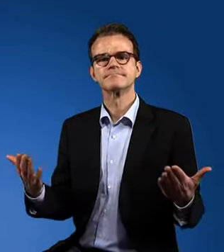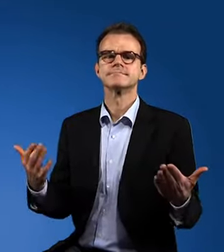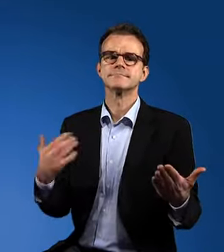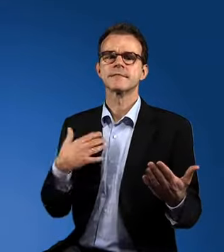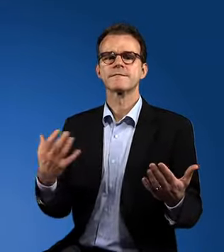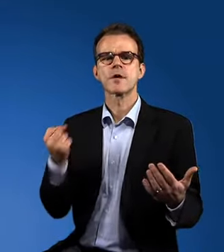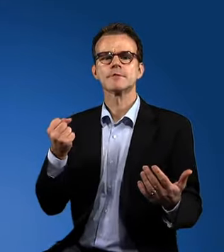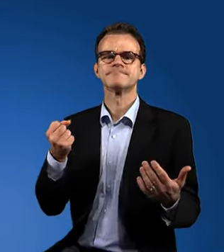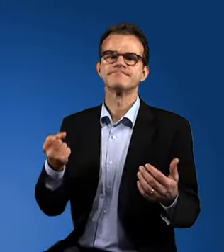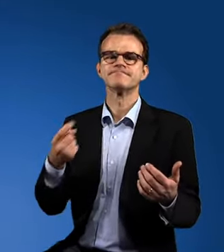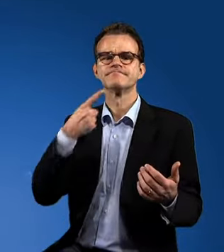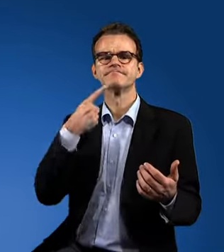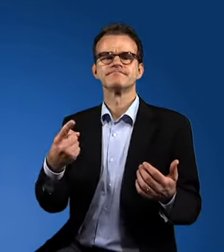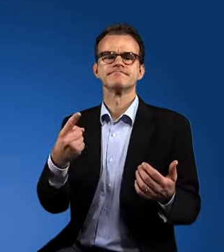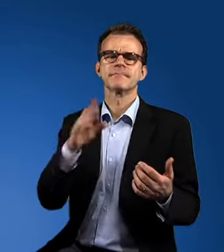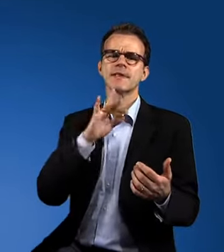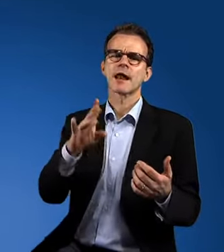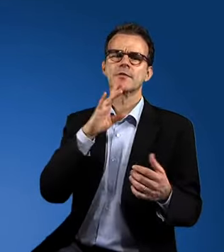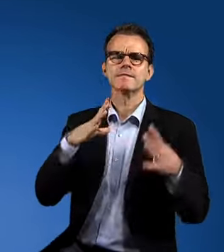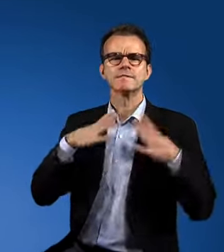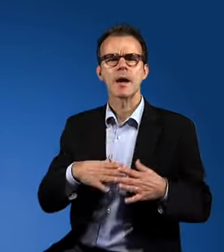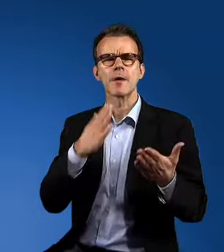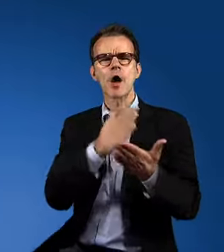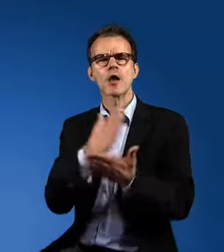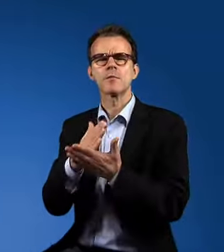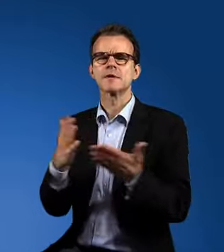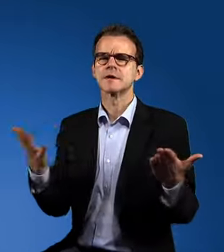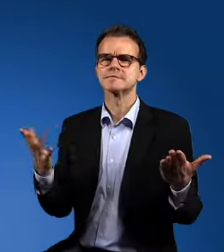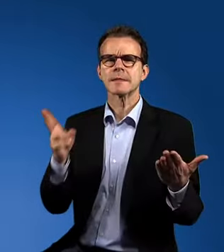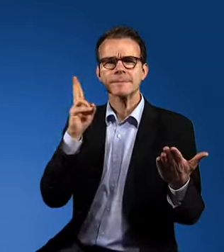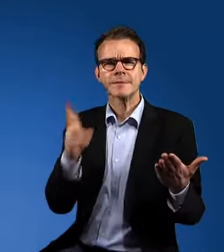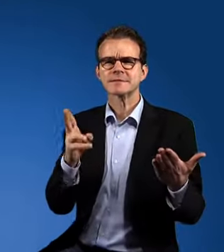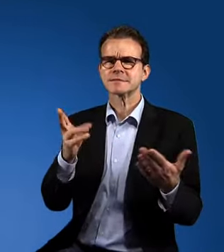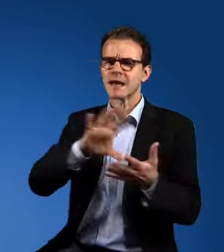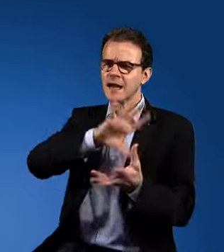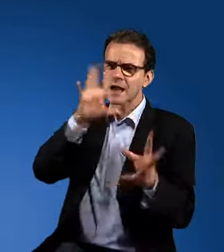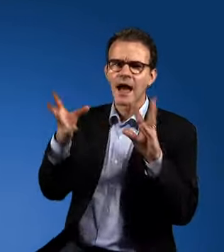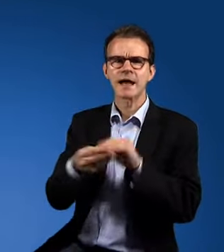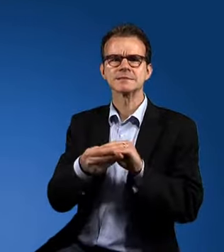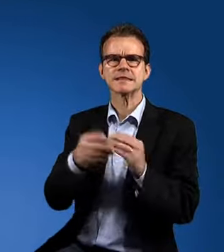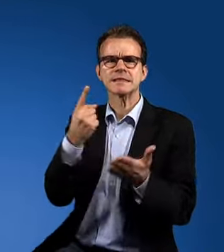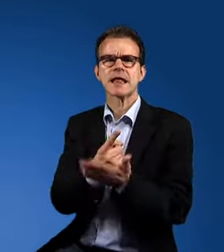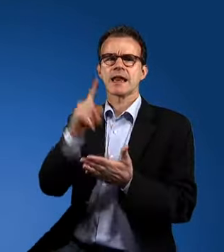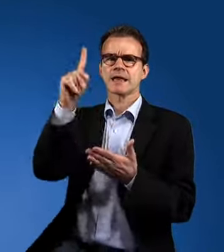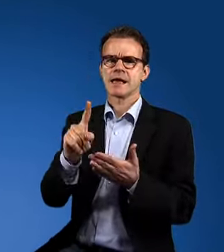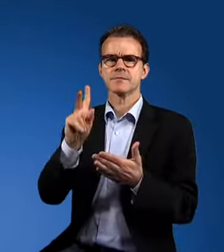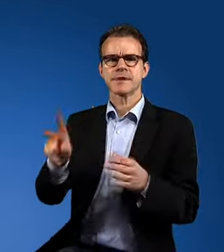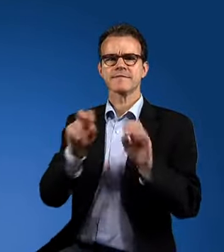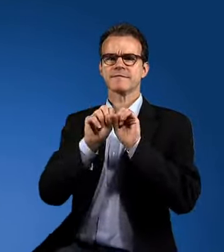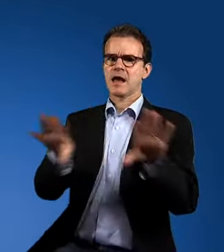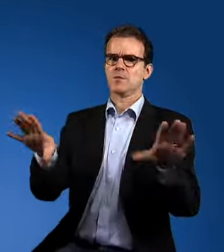No niin, nyt voin alkaa tässä sitten kertoa vammaisten oikeuksista ja itse asiassa kaikista tärkeimmästä